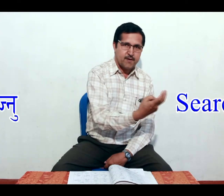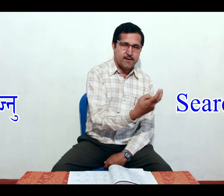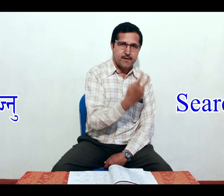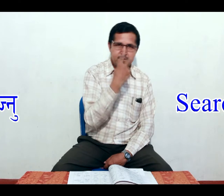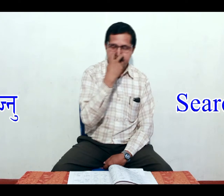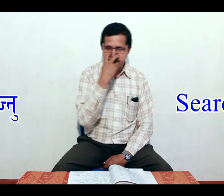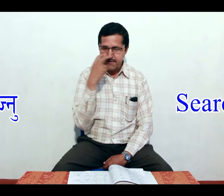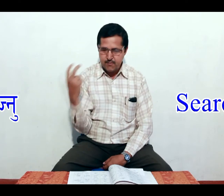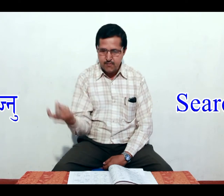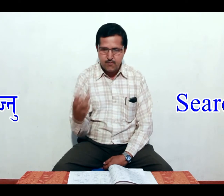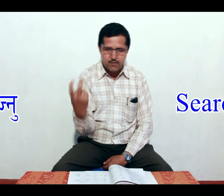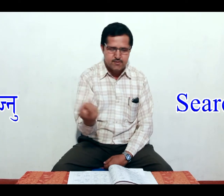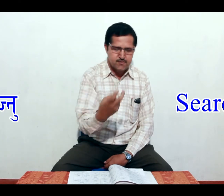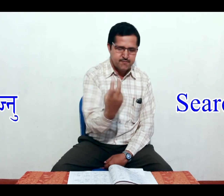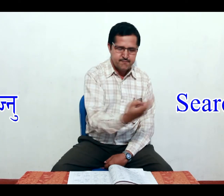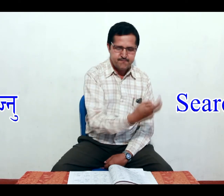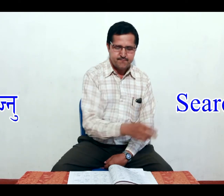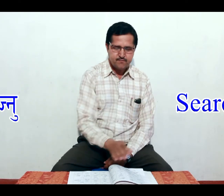गर्ने यसरी खोज्नु,